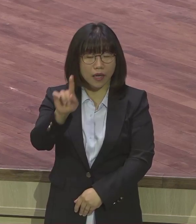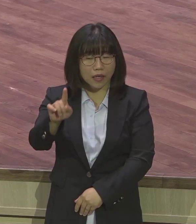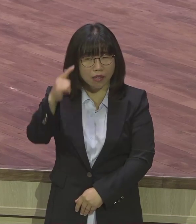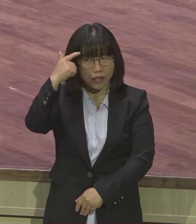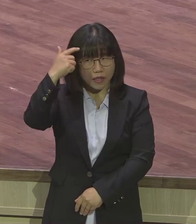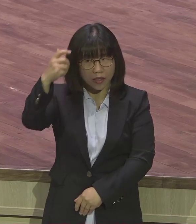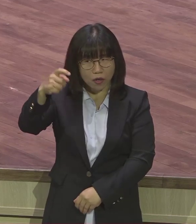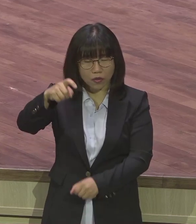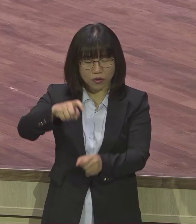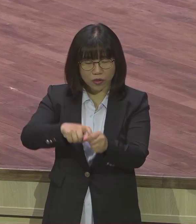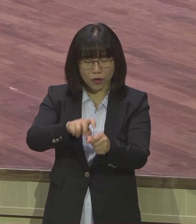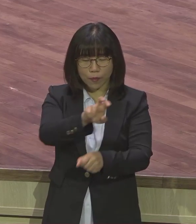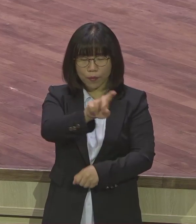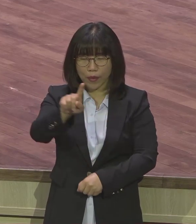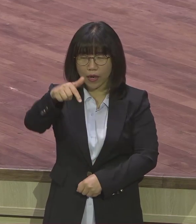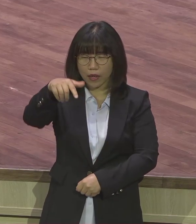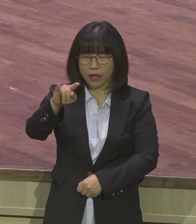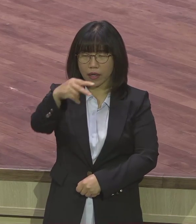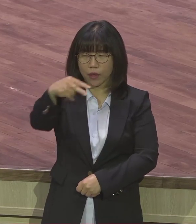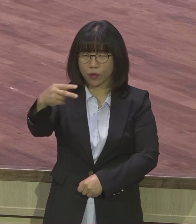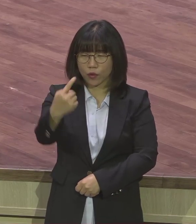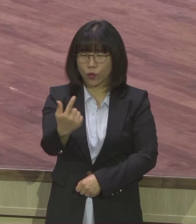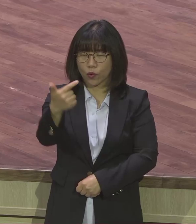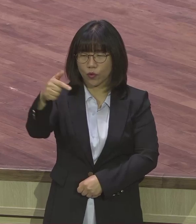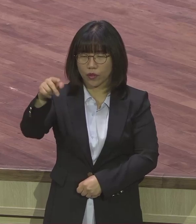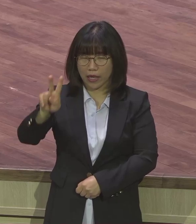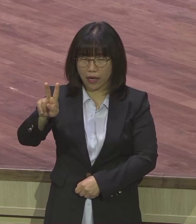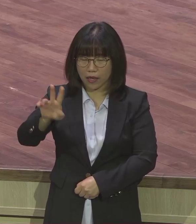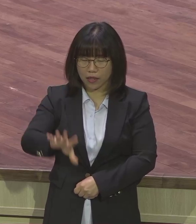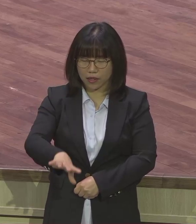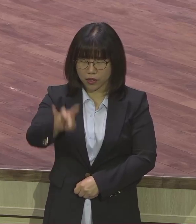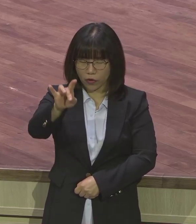마게도냐의 첫성이라는 제목으로 설교를 할 것인데